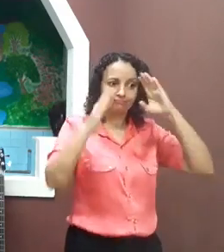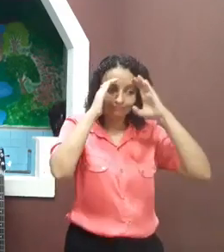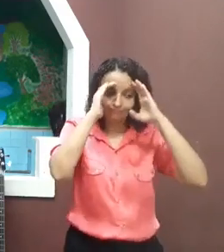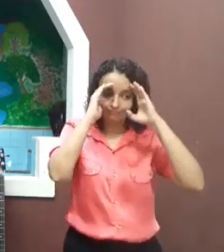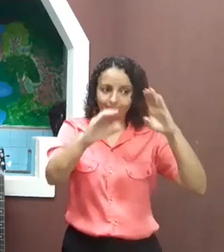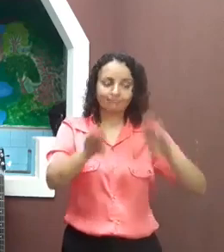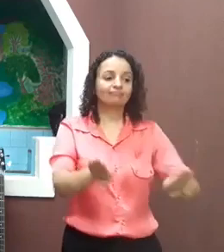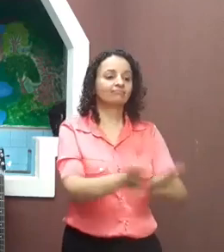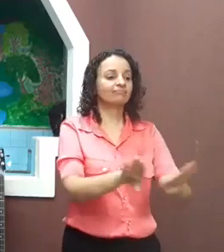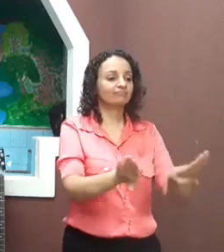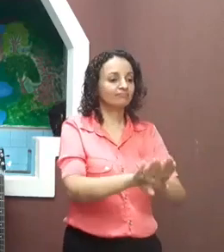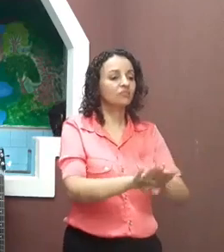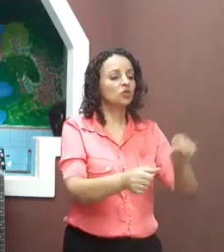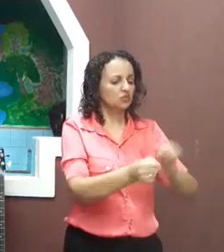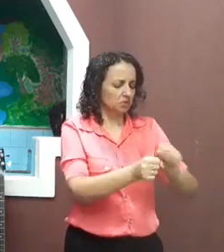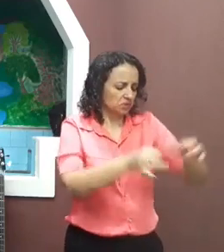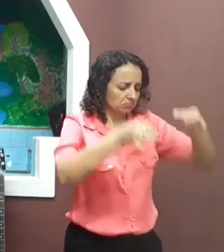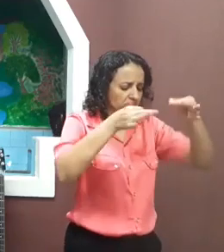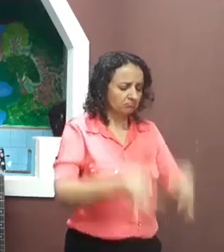e fazer o que devia ser feito.